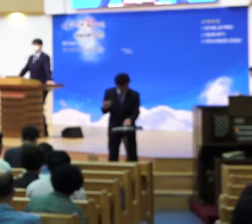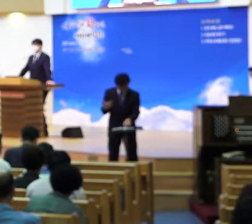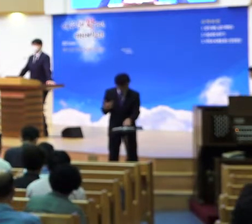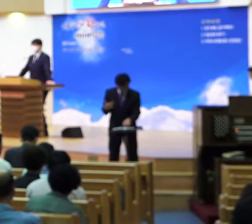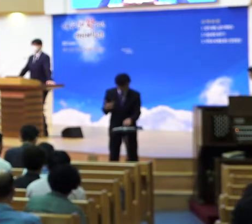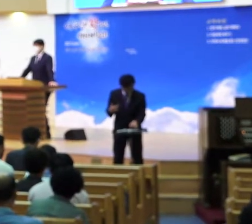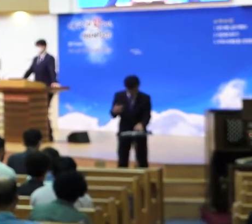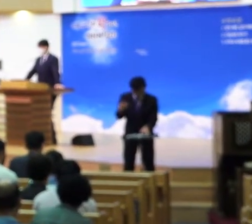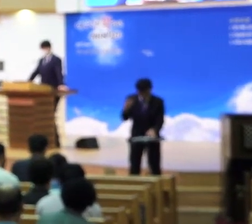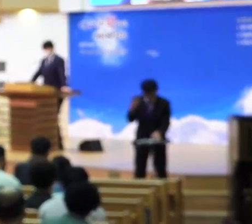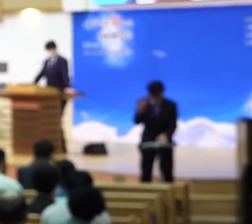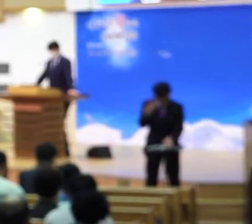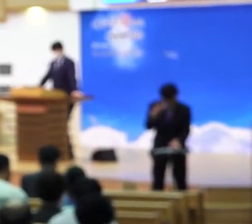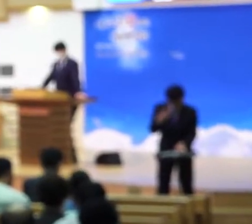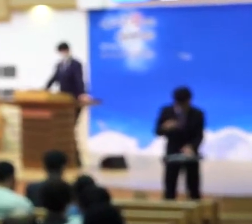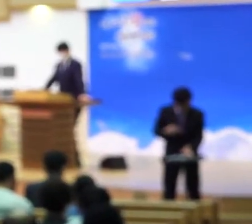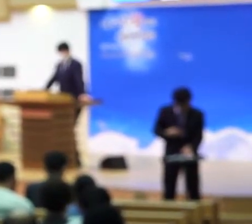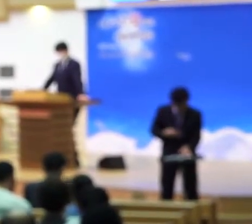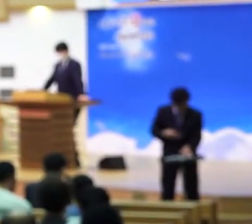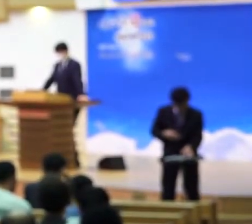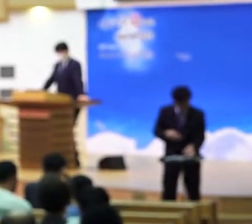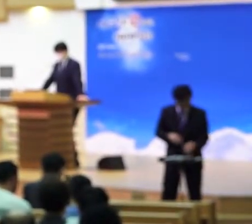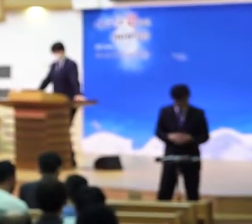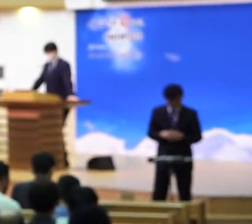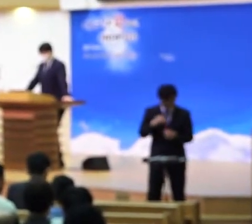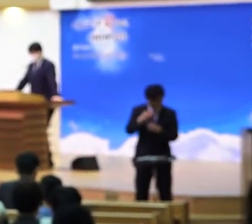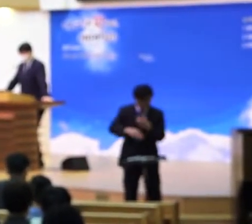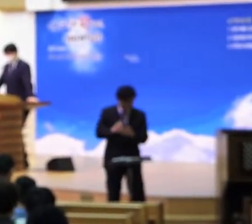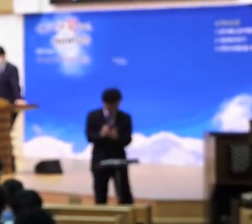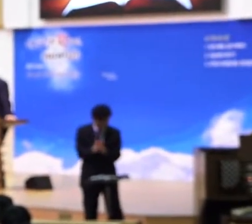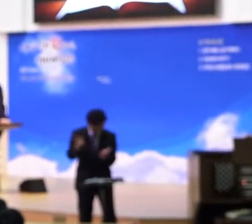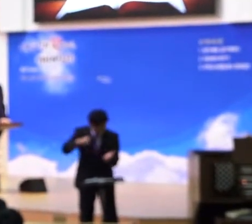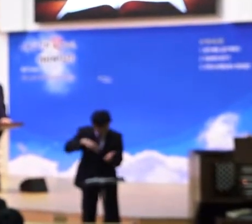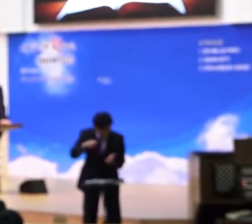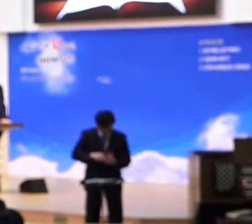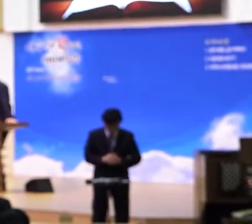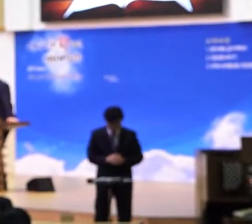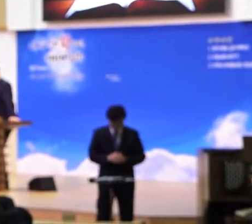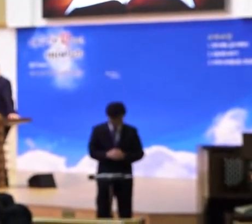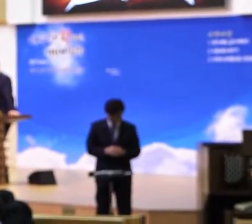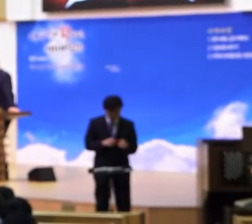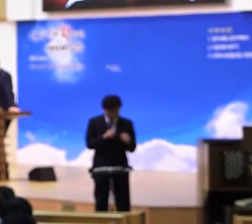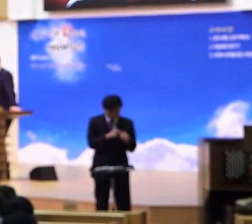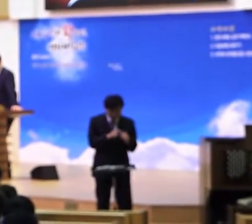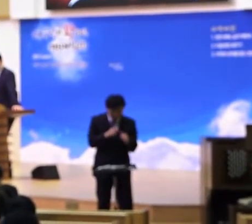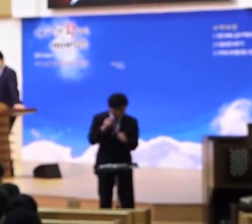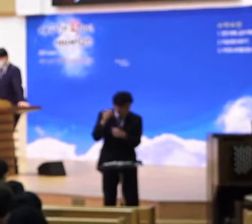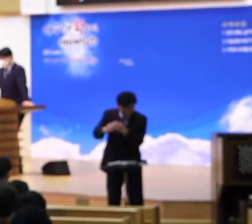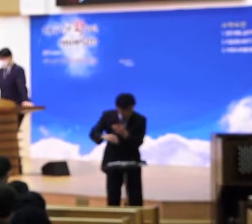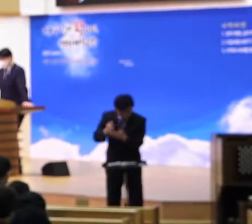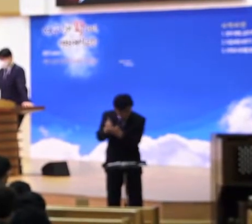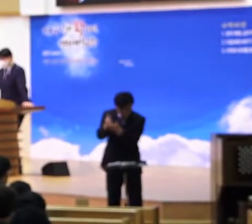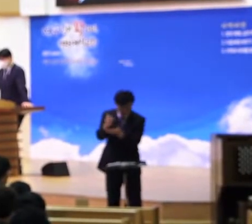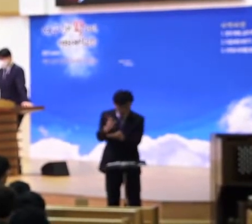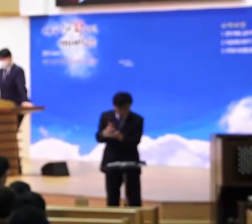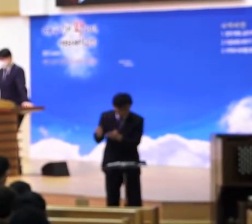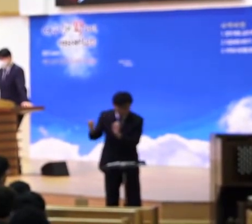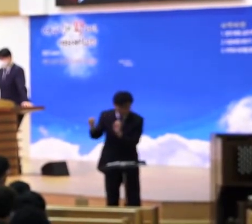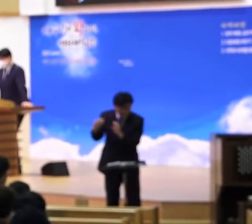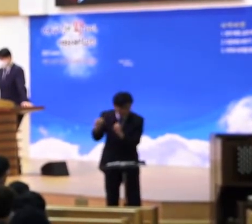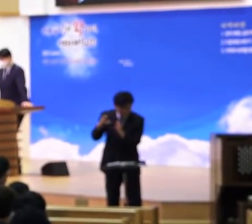하나님의 말씀을 봉독하겠습니다. 여호와여, 내가 주와 변론할